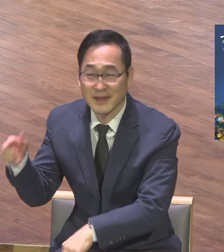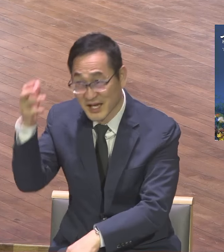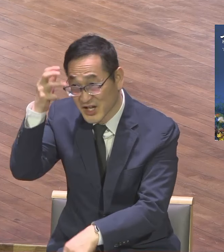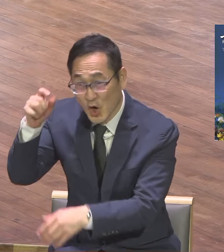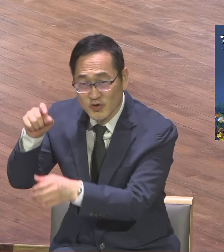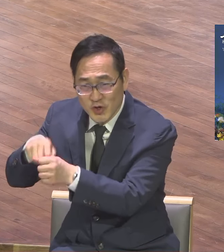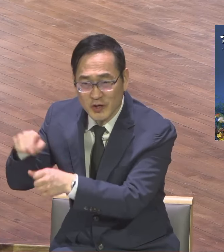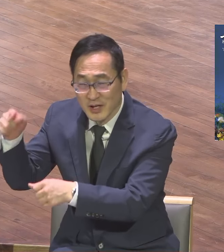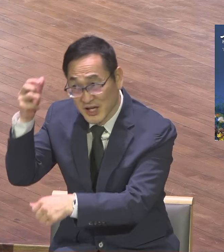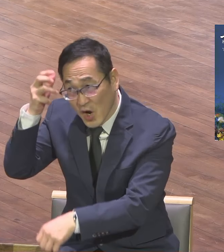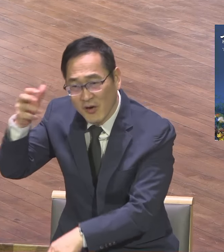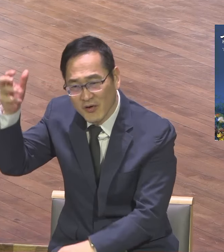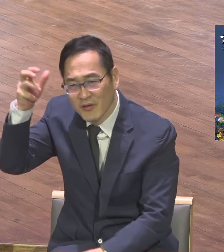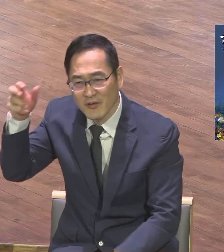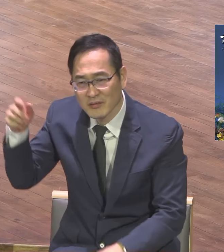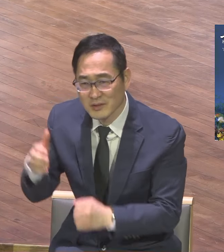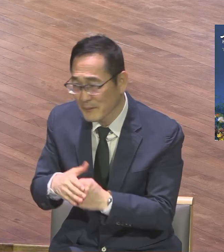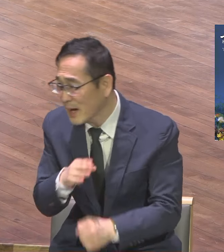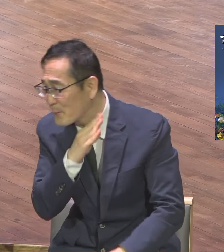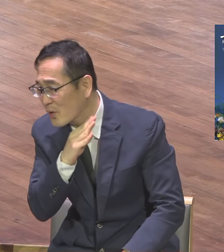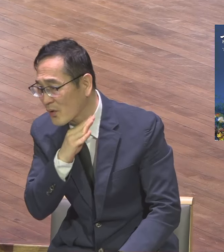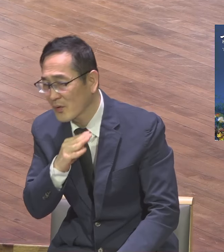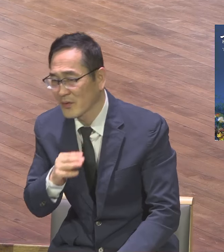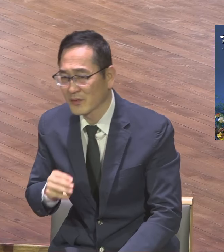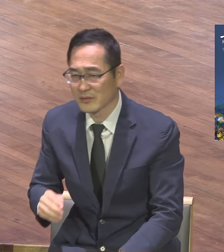영적 존재로 불충한 삶 속에 들어왔어.